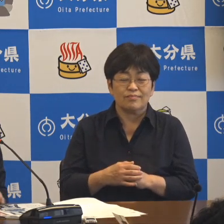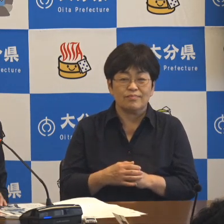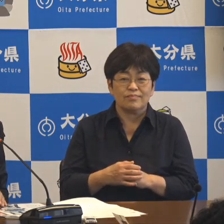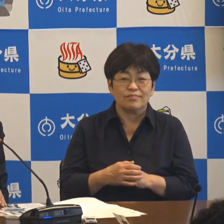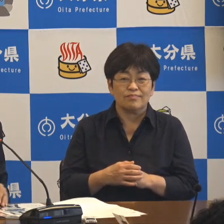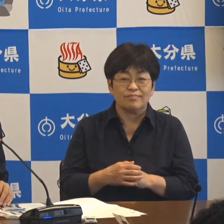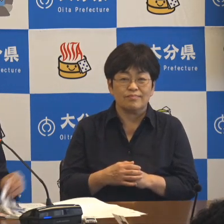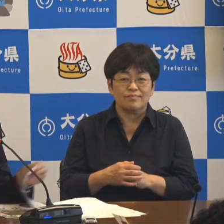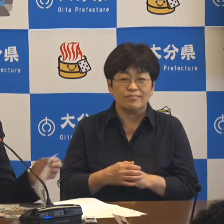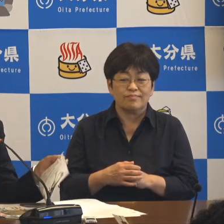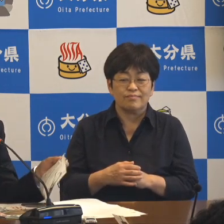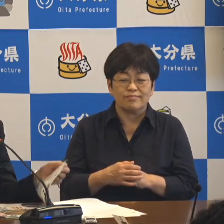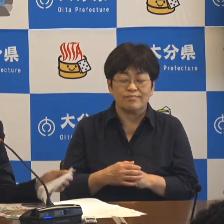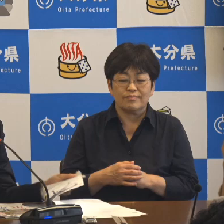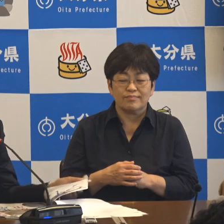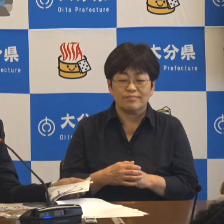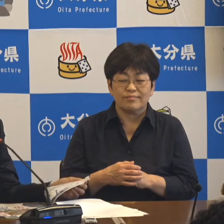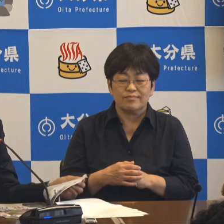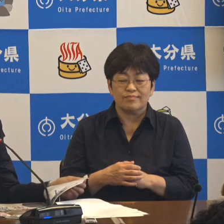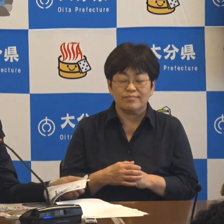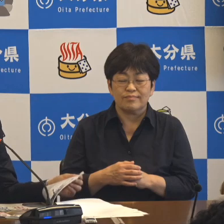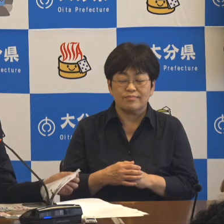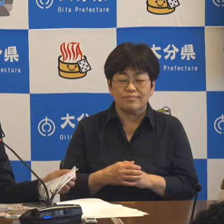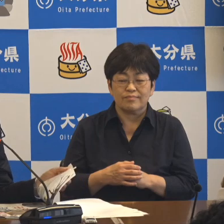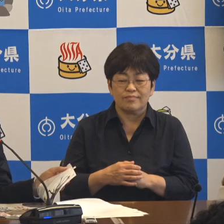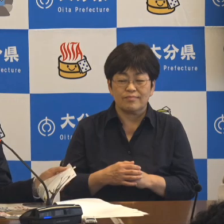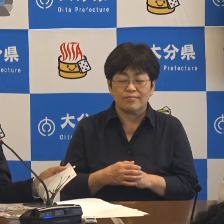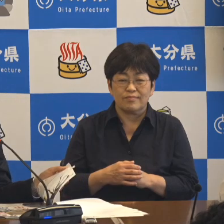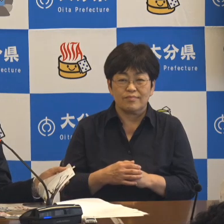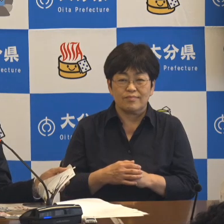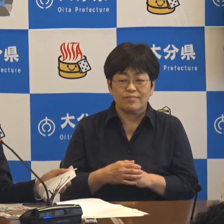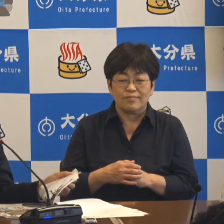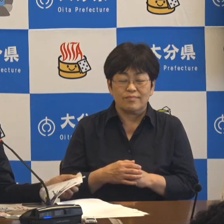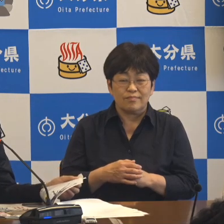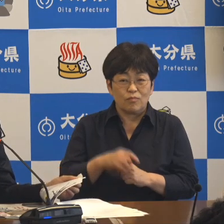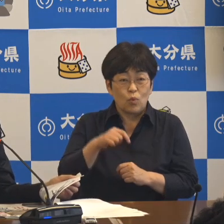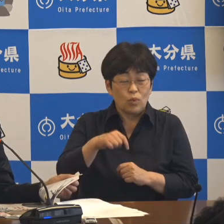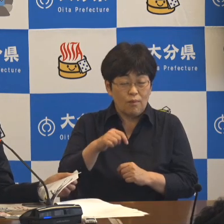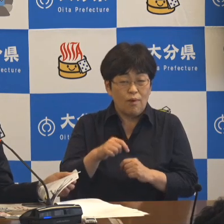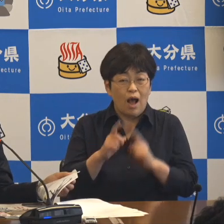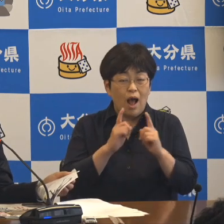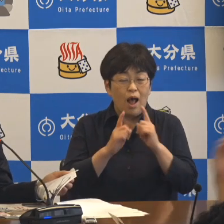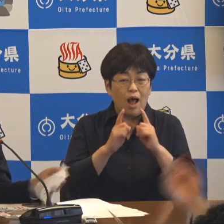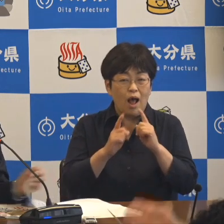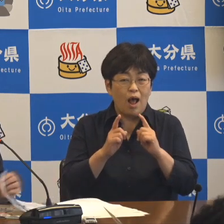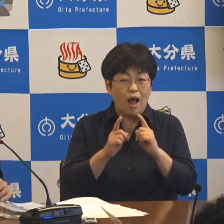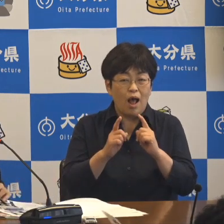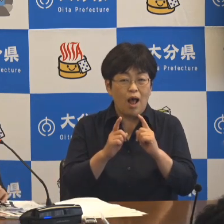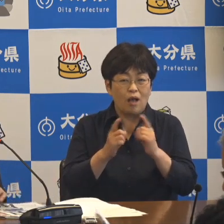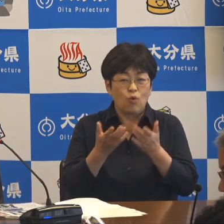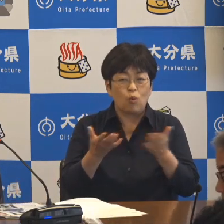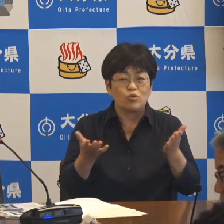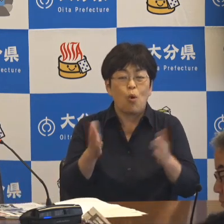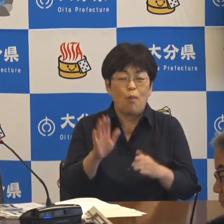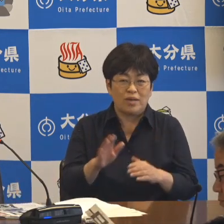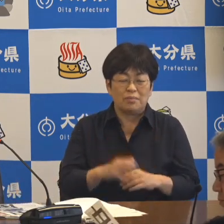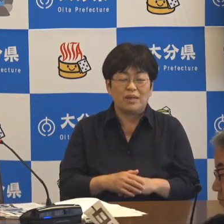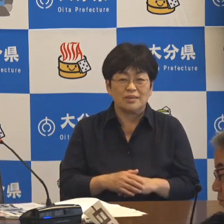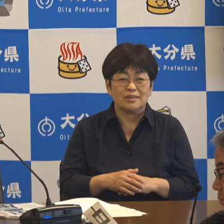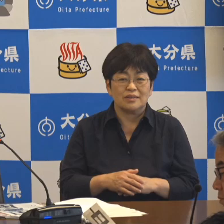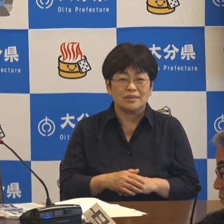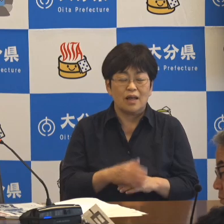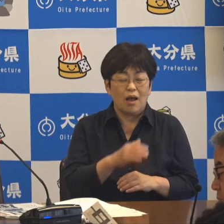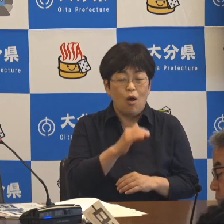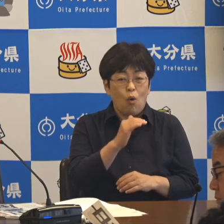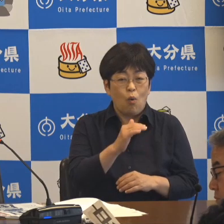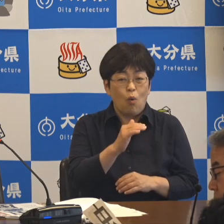この大場でですね、確かトークショーもやっていただけるようになっております。そして、小檜山健二さんはですね、無